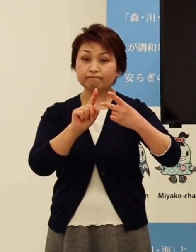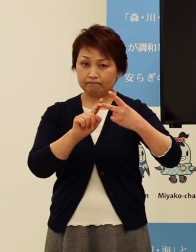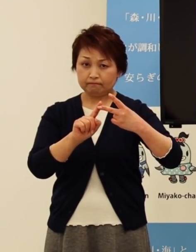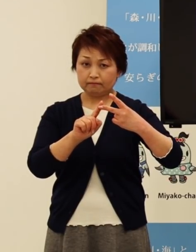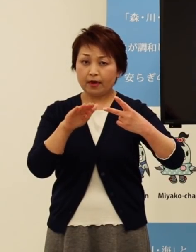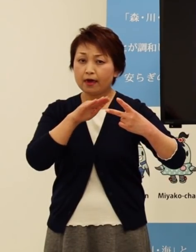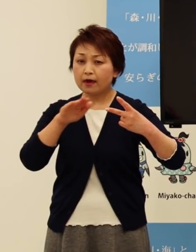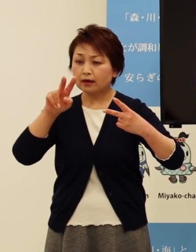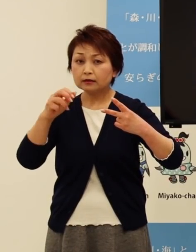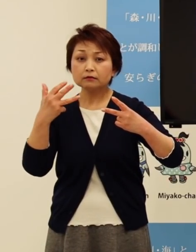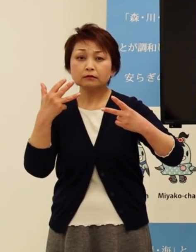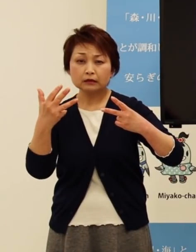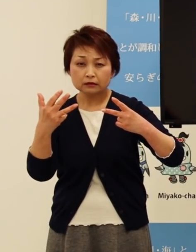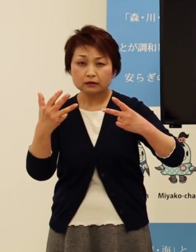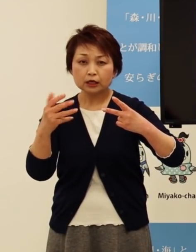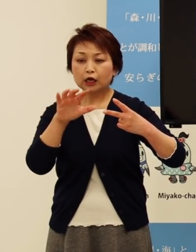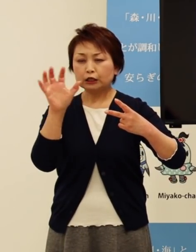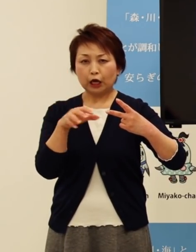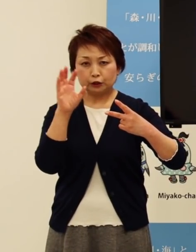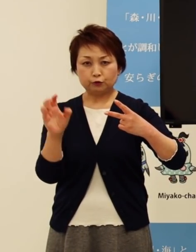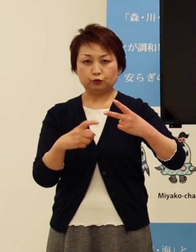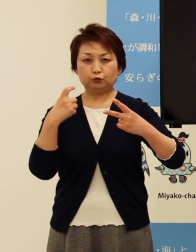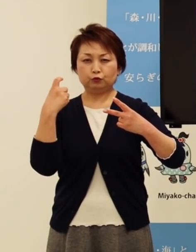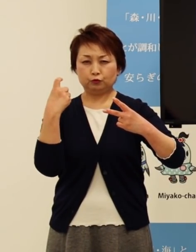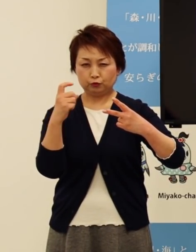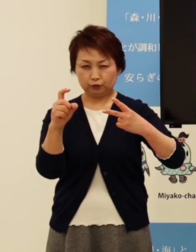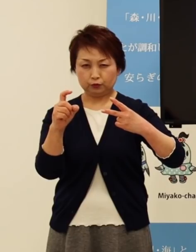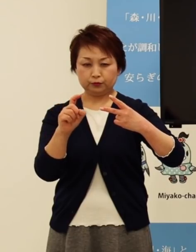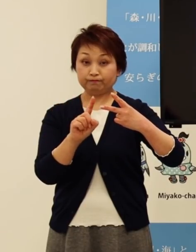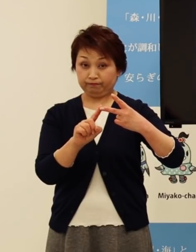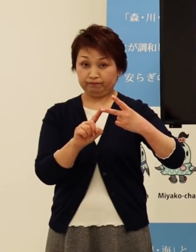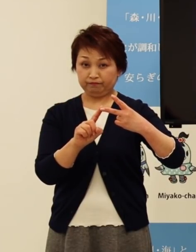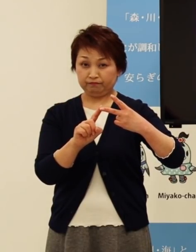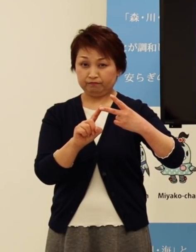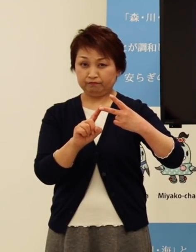平成28年台風第10号、